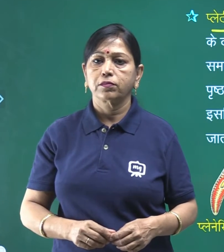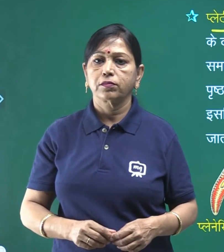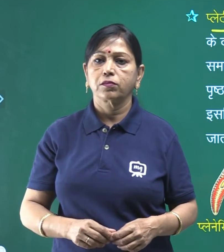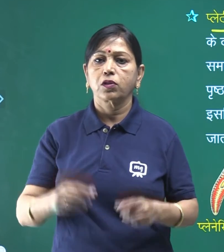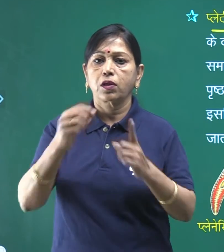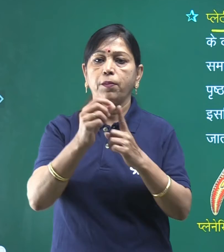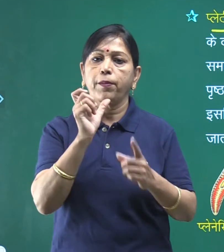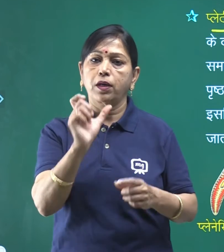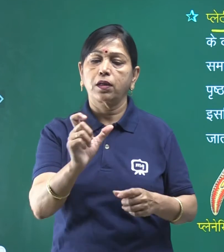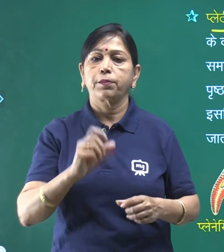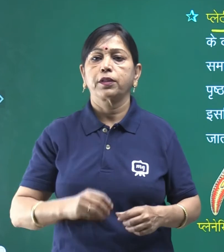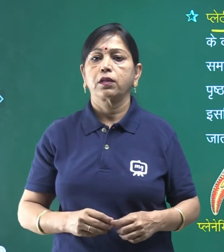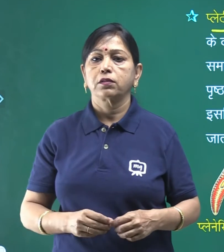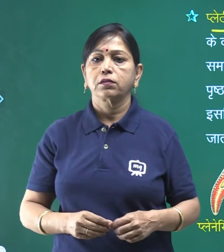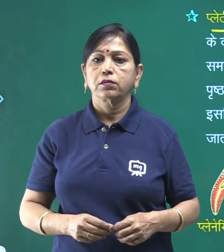प्लेटीहेल्मिन्थीज।